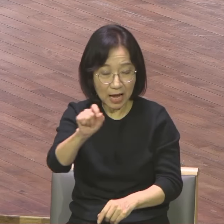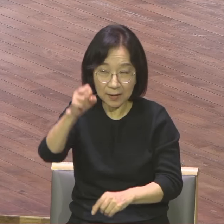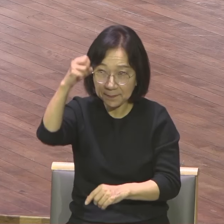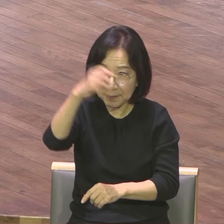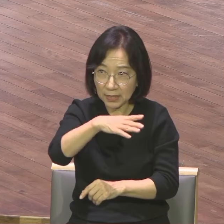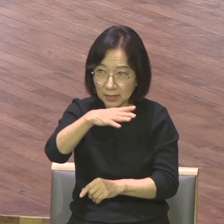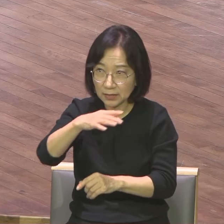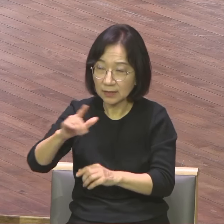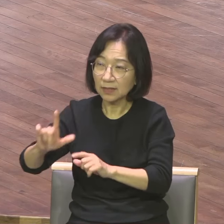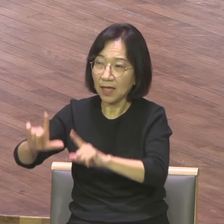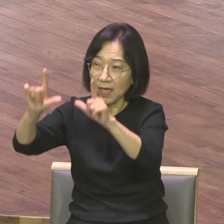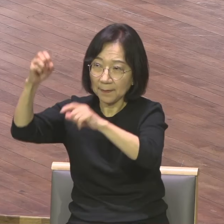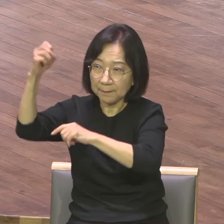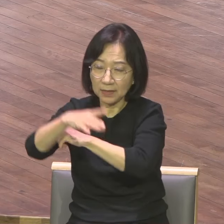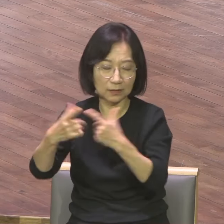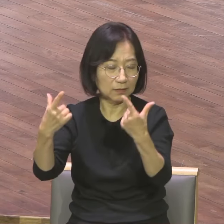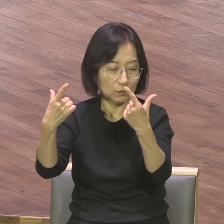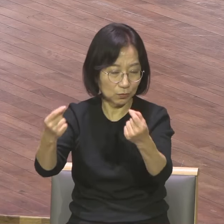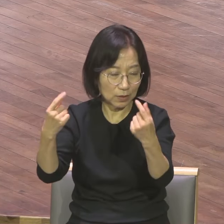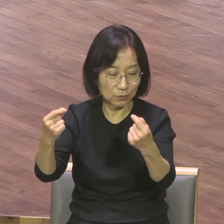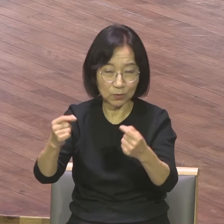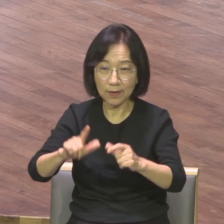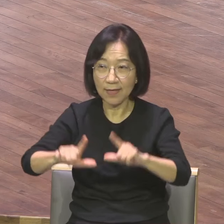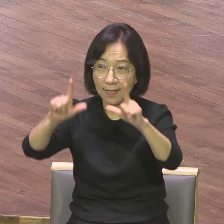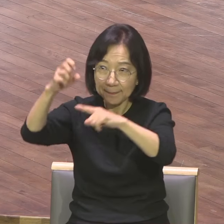되는 일곱 날의 빛과 같으리라.